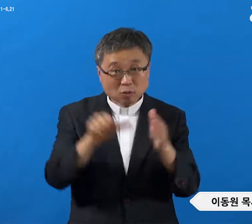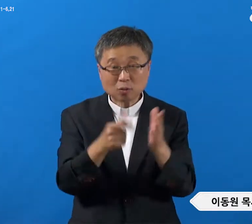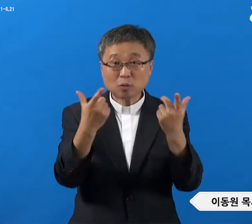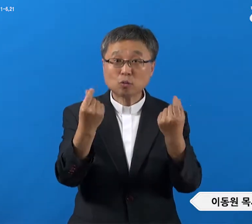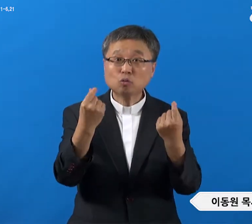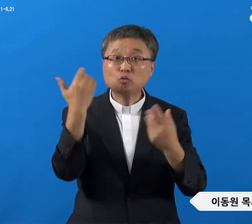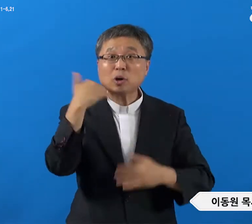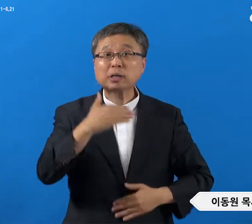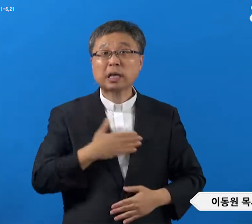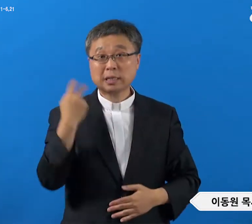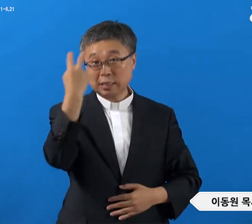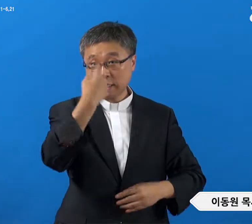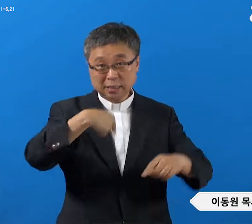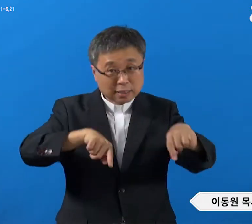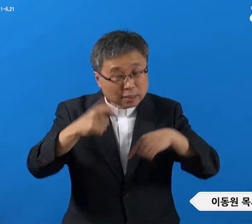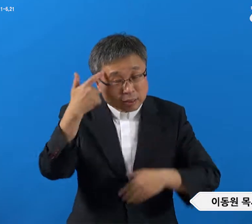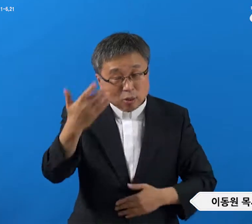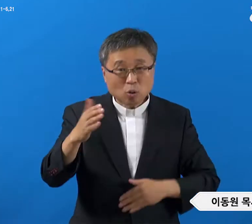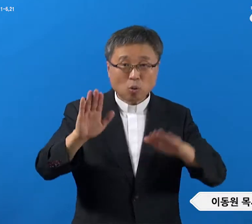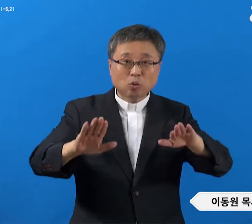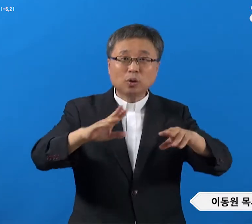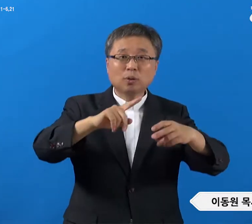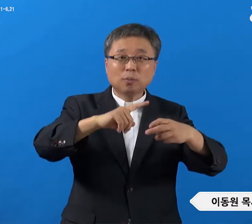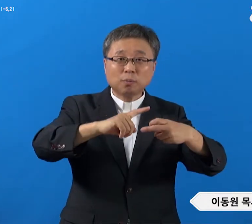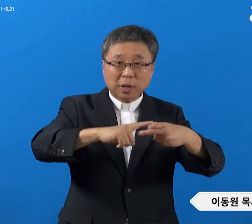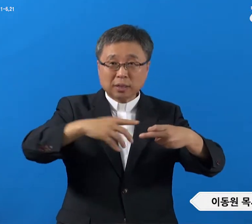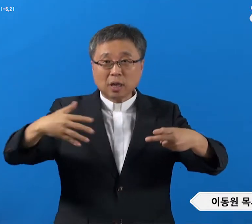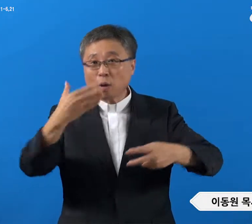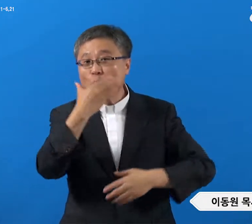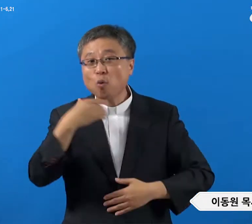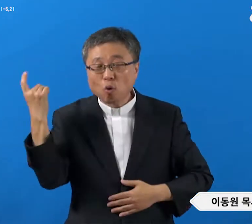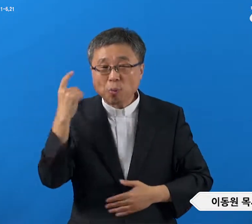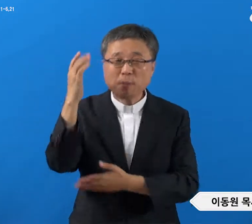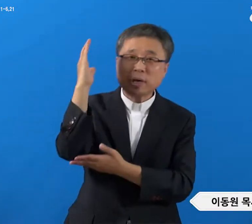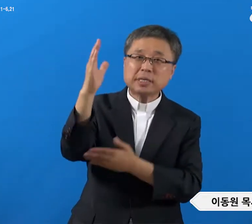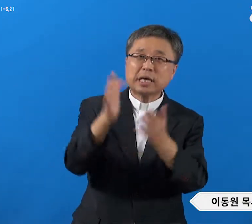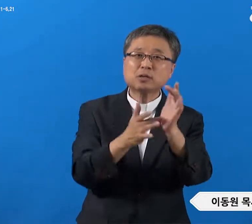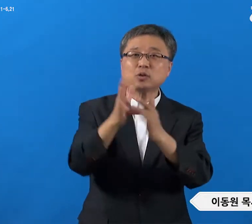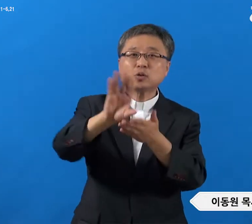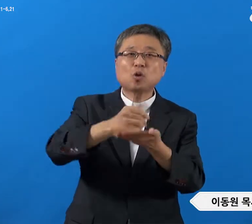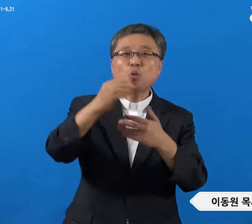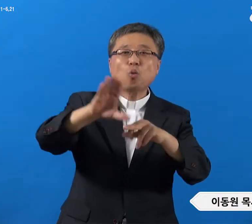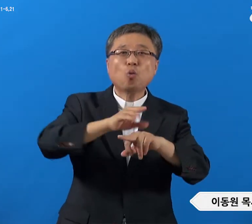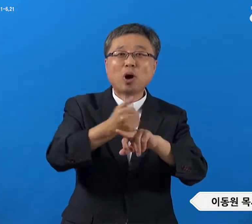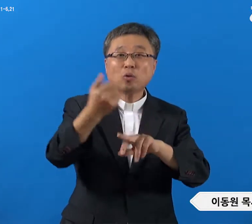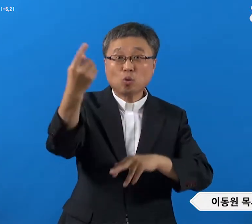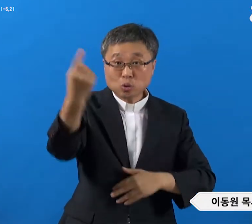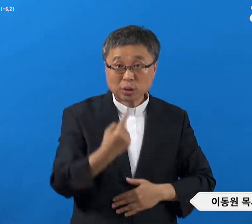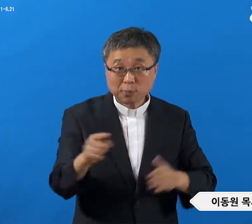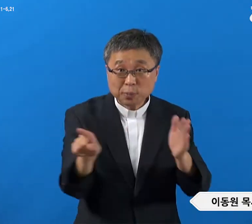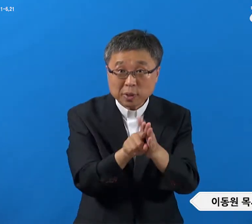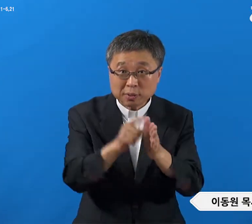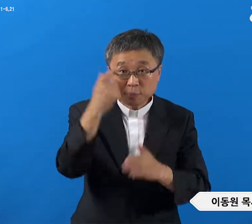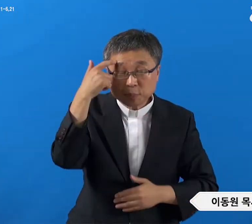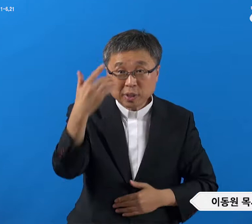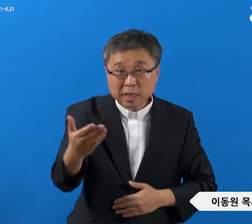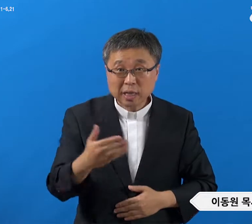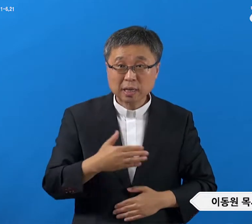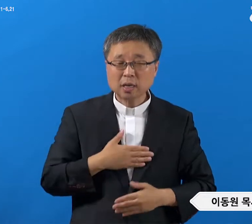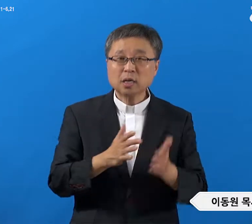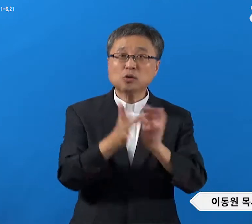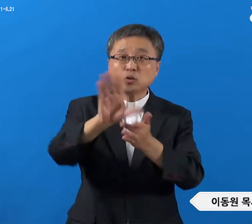다스리는가? 근데 오늘 마태복음의 메시지는 그거예요. 예수가 왕으로 오셨다. 믿으십니까, 여러분?